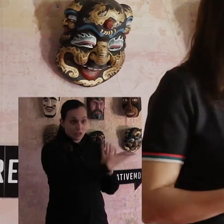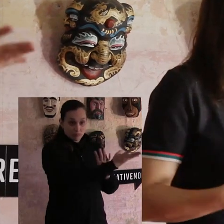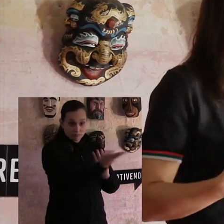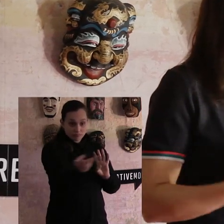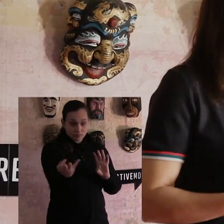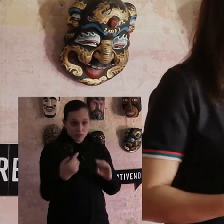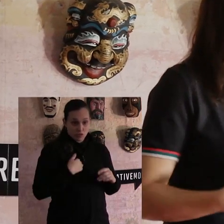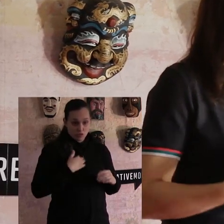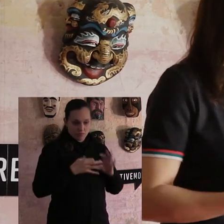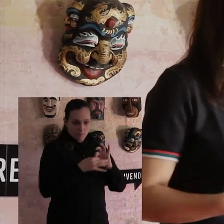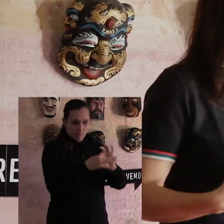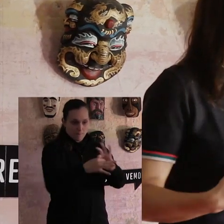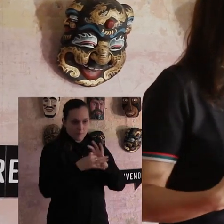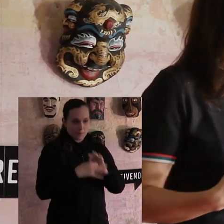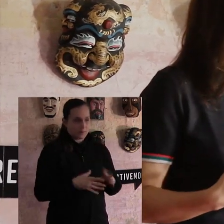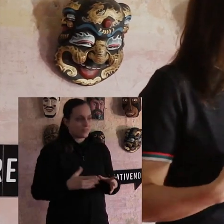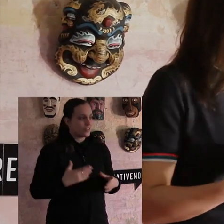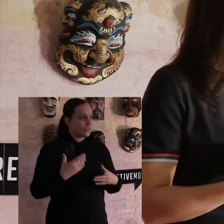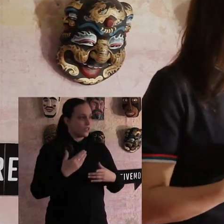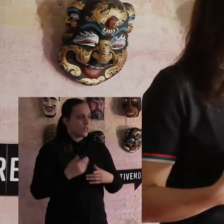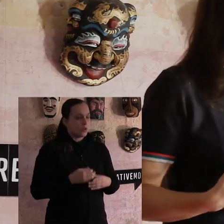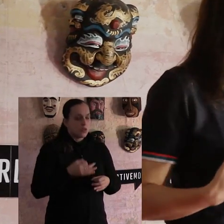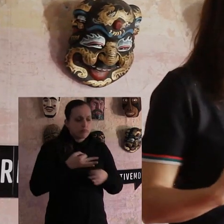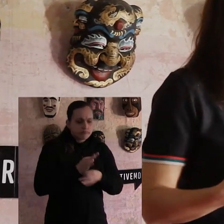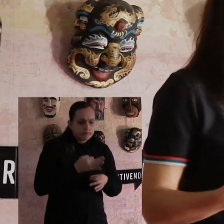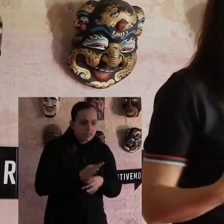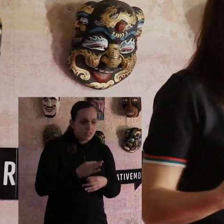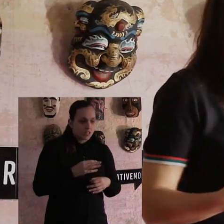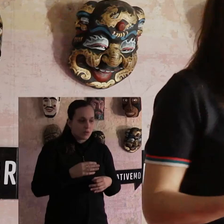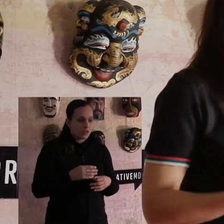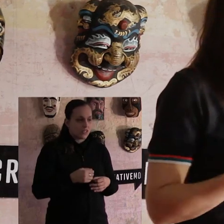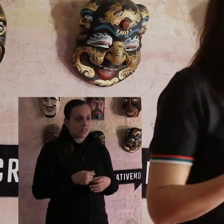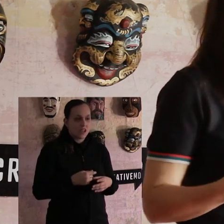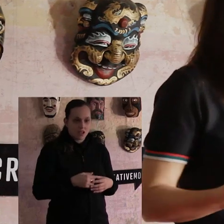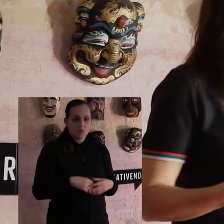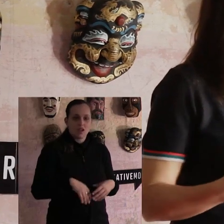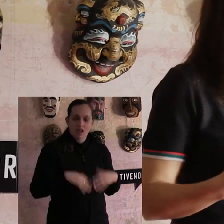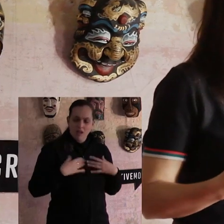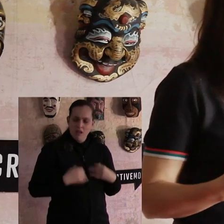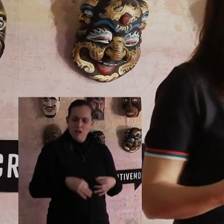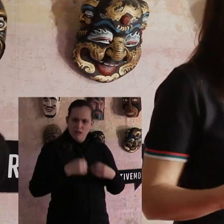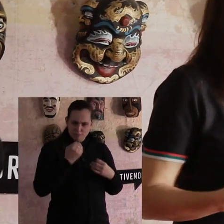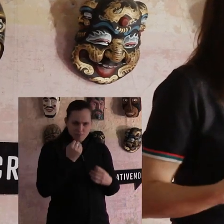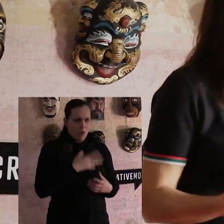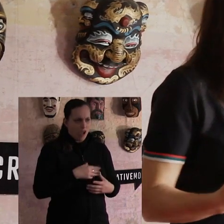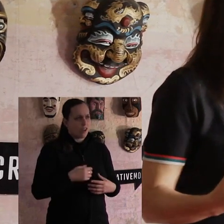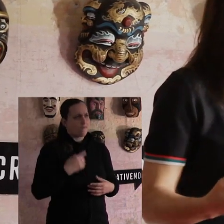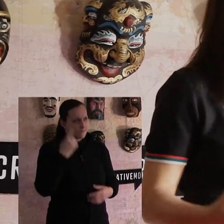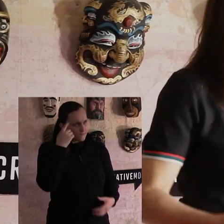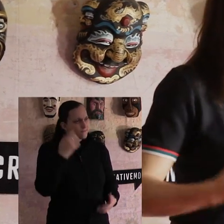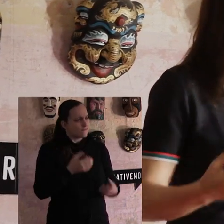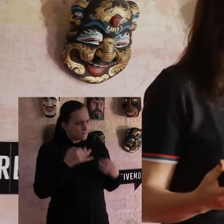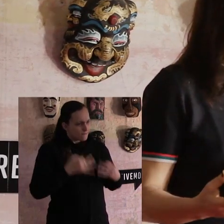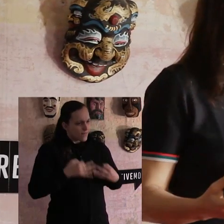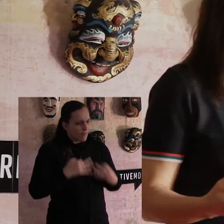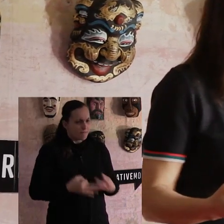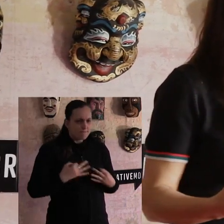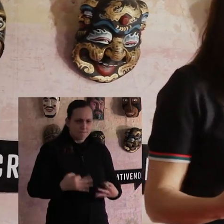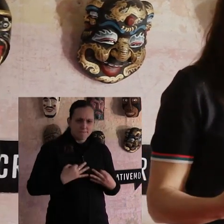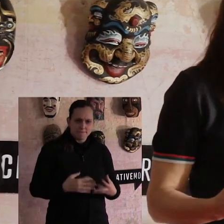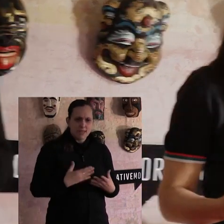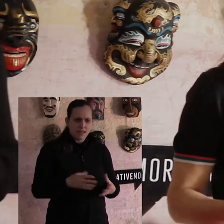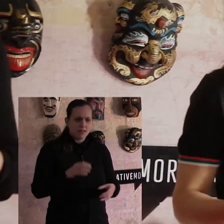desde ahí también. Y también cuando voy a dar clase, que sea una clase que valga la pena, que quieras, qué bueno que vine, qué bien que estuve